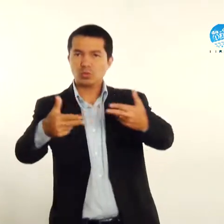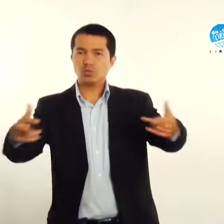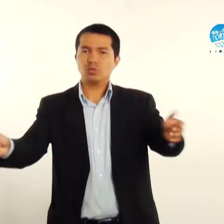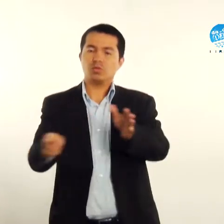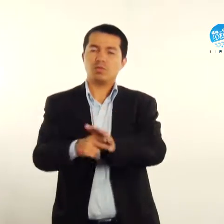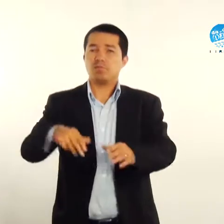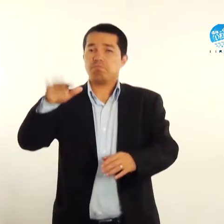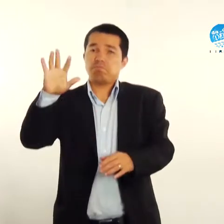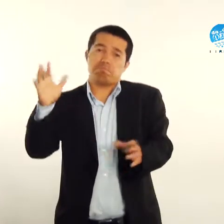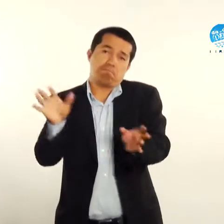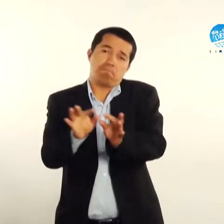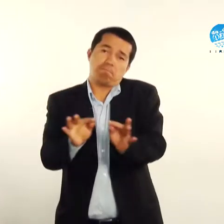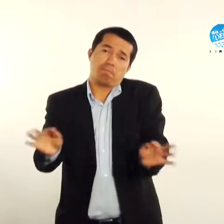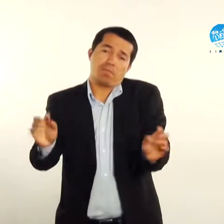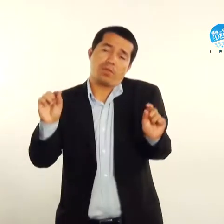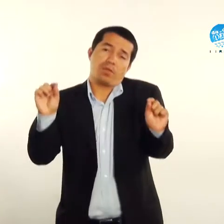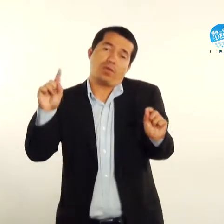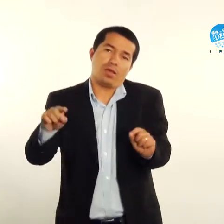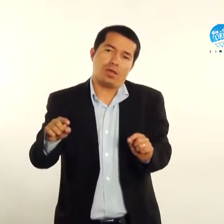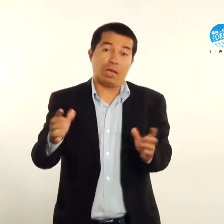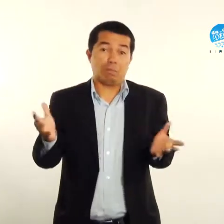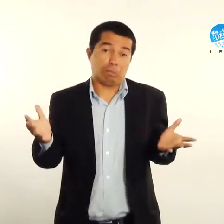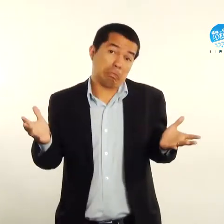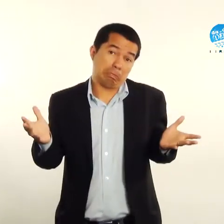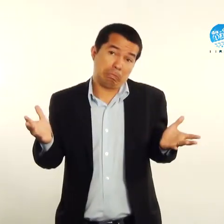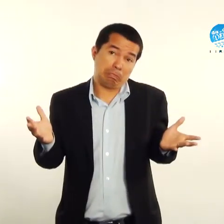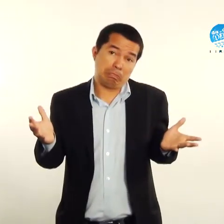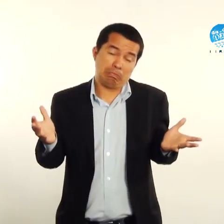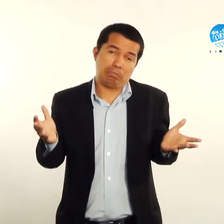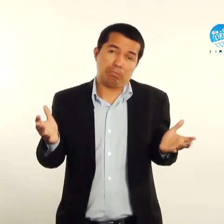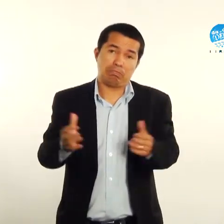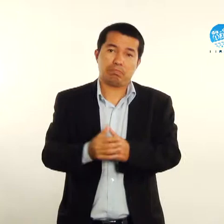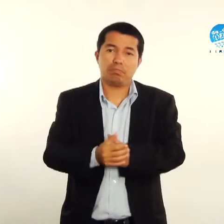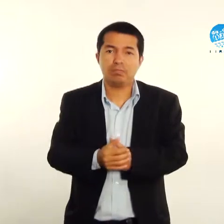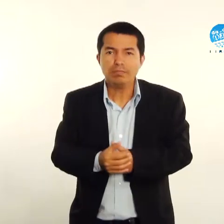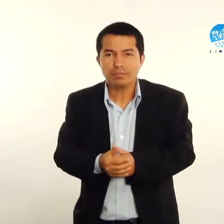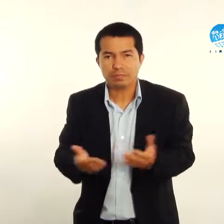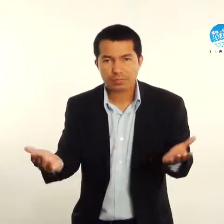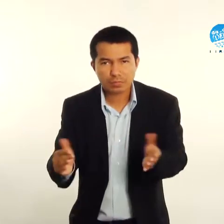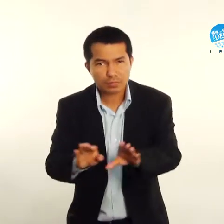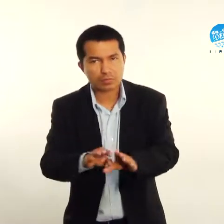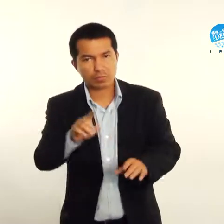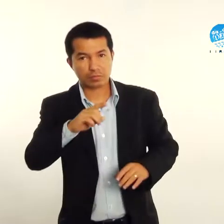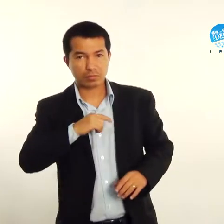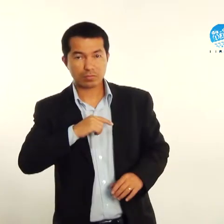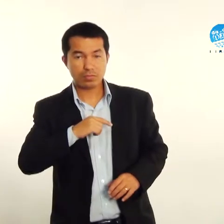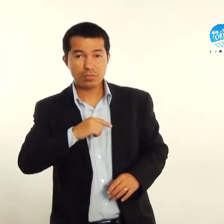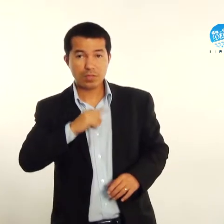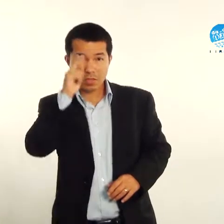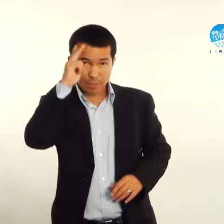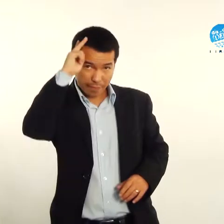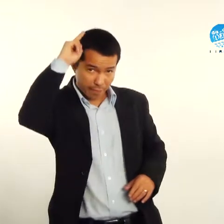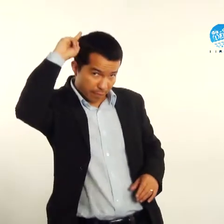mais comuns podem ser: bom, o maior, se você está na fase de fazer o vestibular, é o